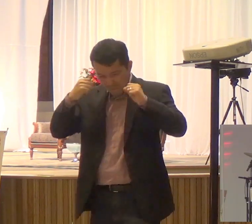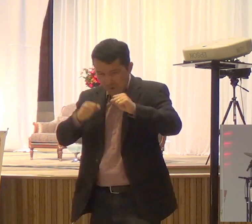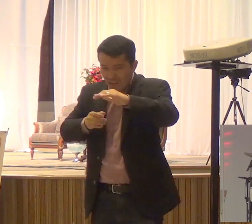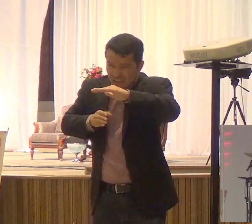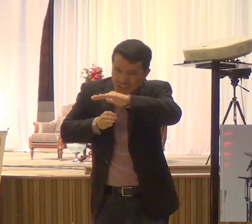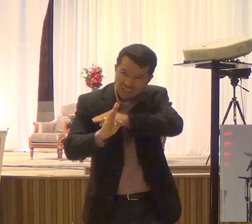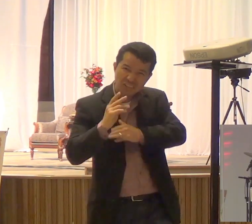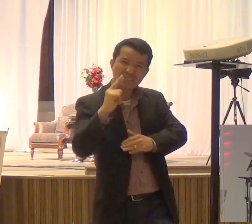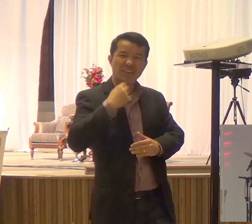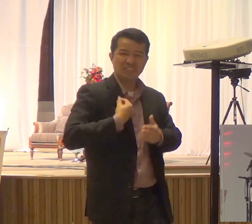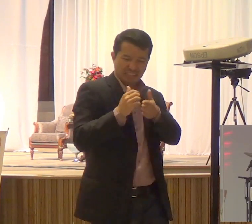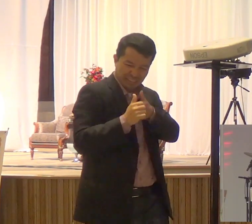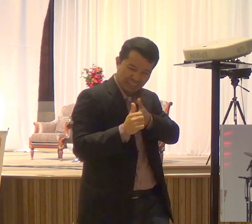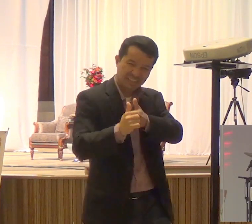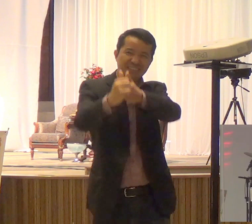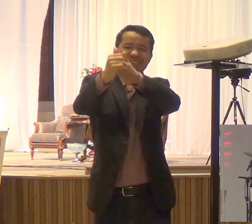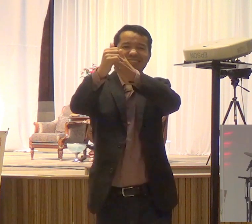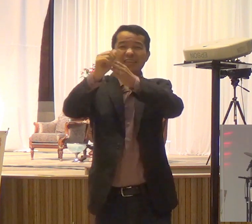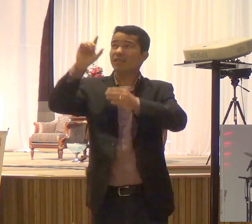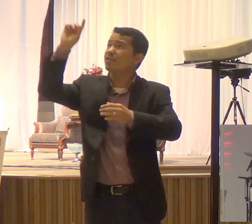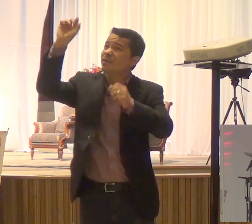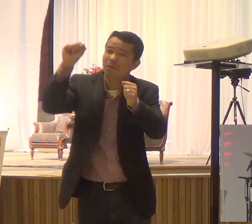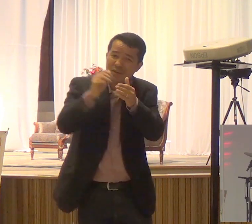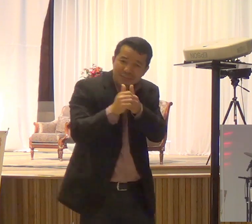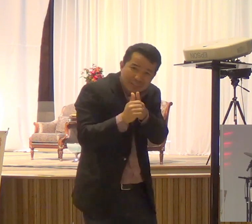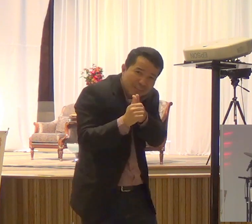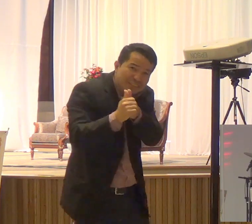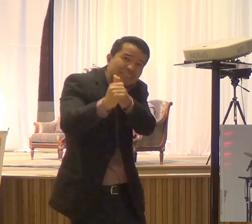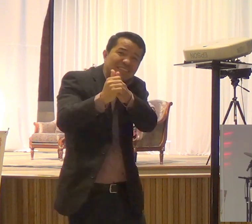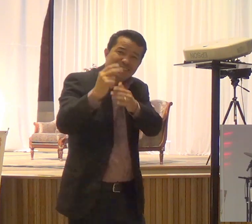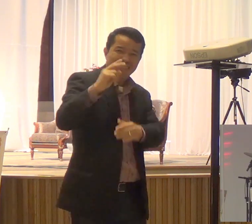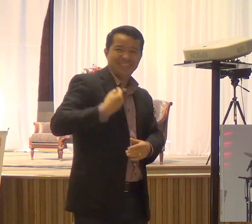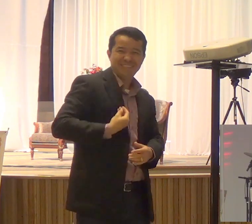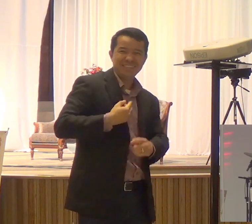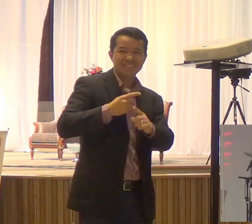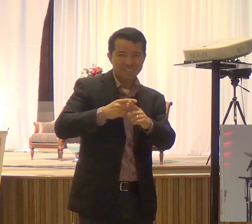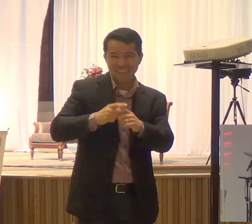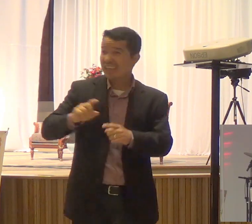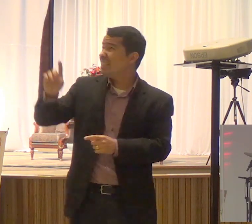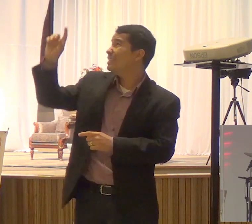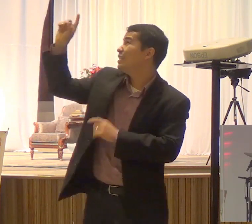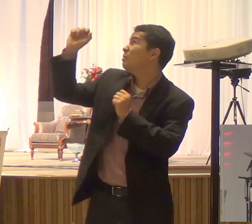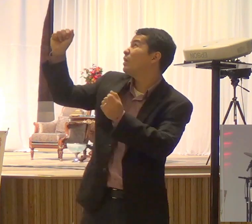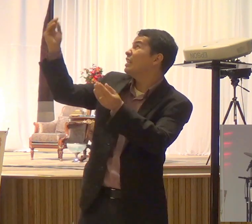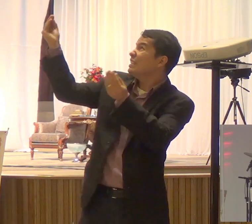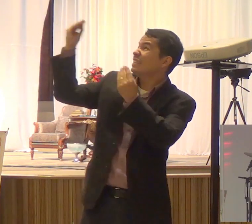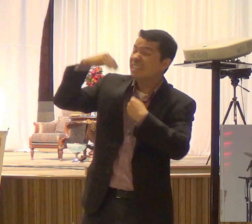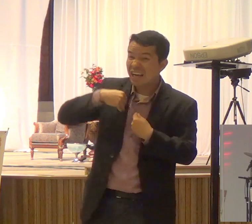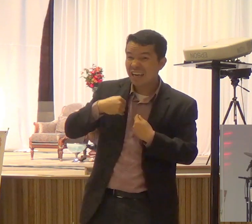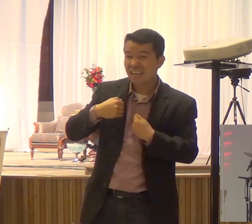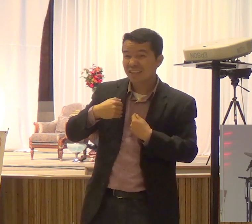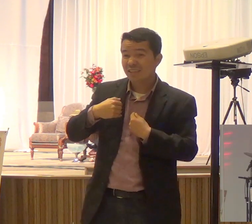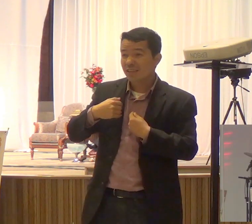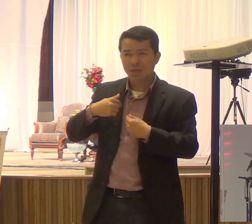manifesta, e é tão libertador, a gente poder ser uma bênção nas mãos de Deus, sendo quem a gente é de verdade,